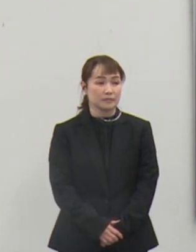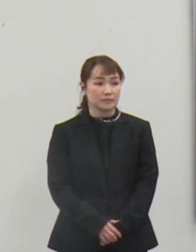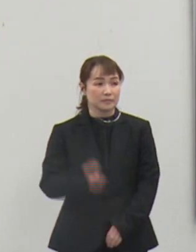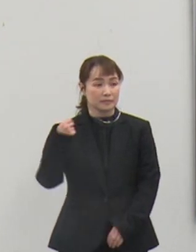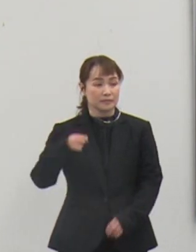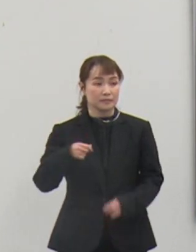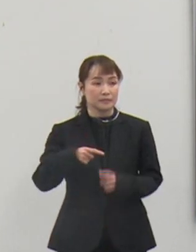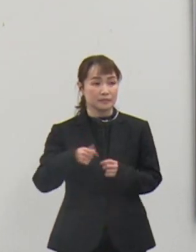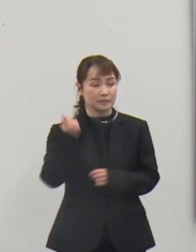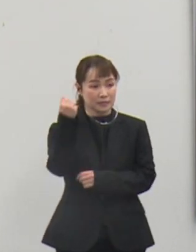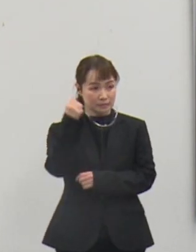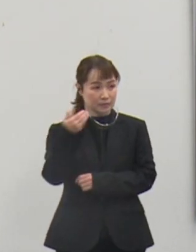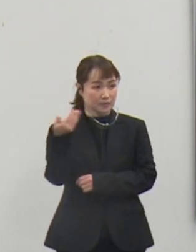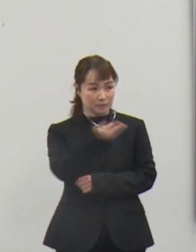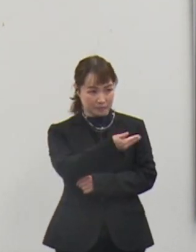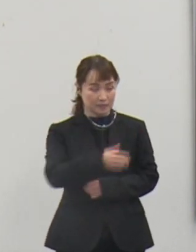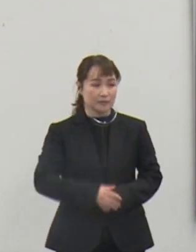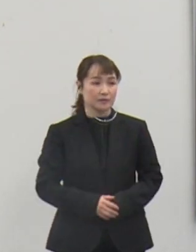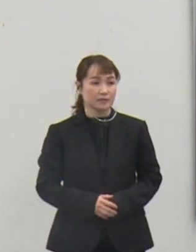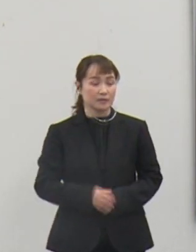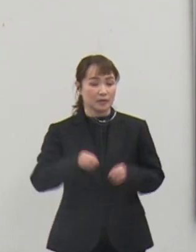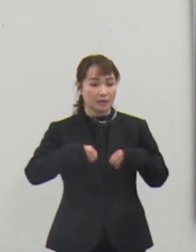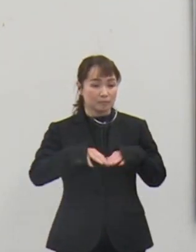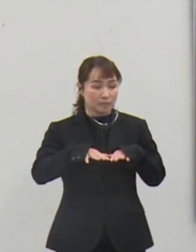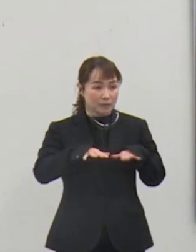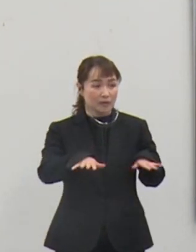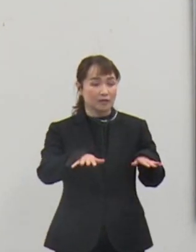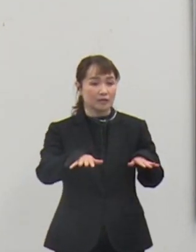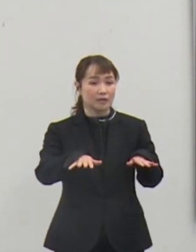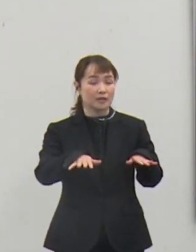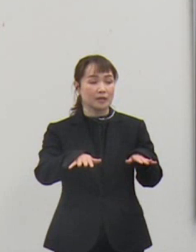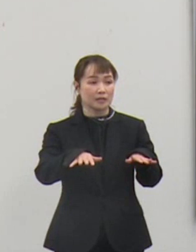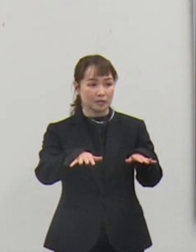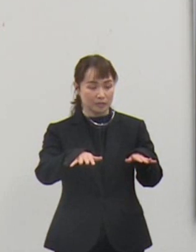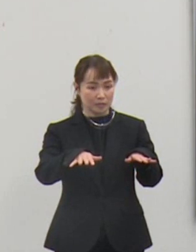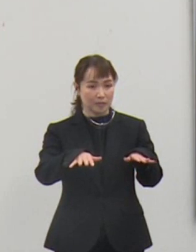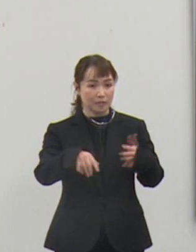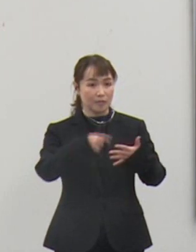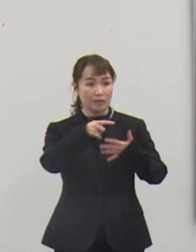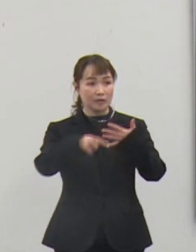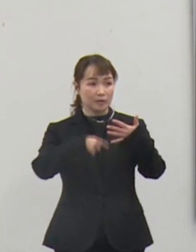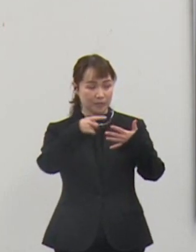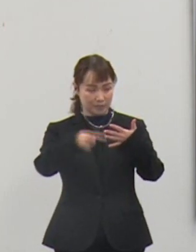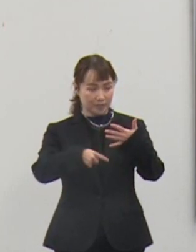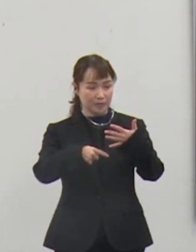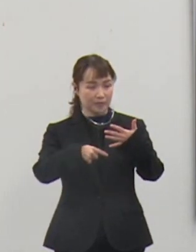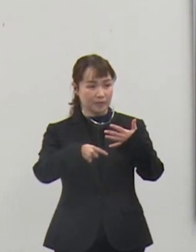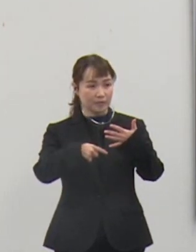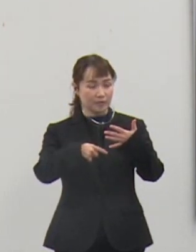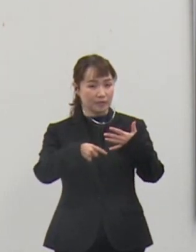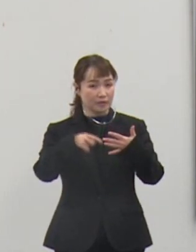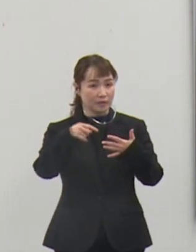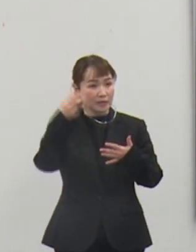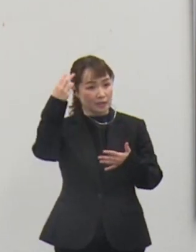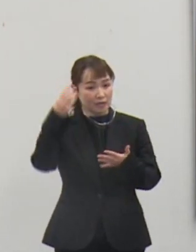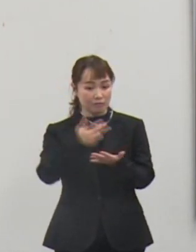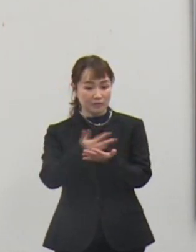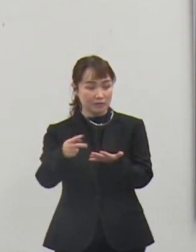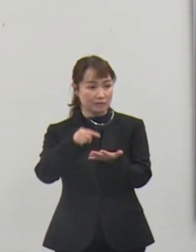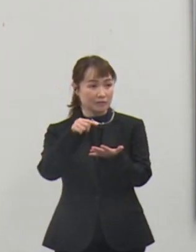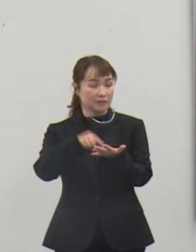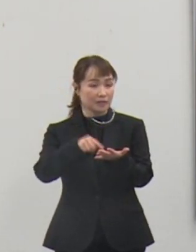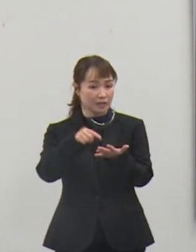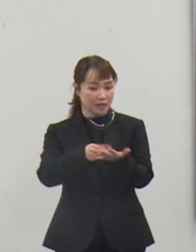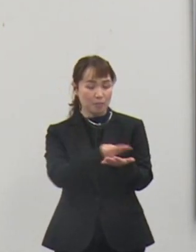南日本新聞中本です。感染拡大 このレベル以降の指標なんですけれども、参考の資料の中に病床フェー